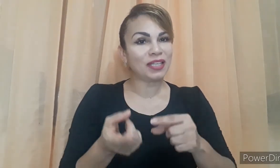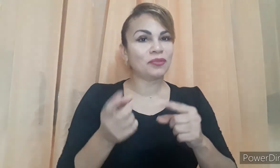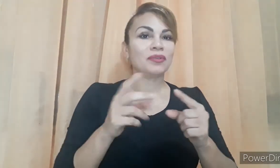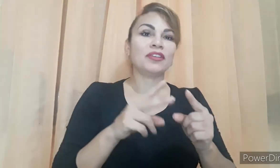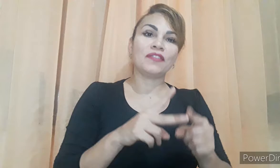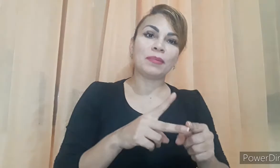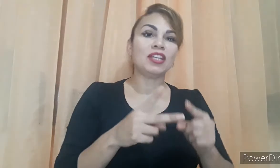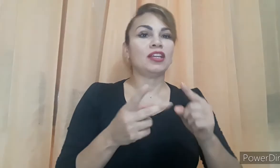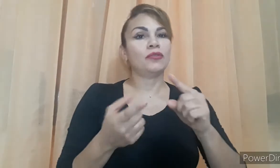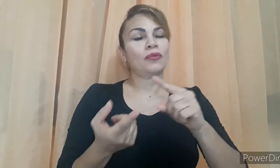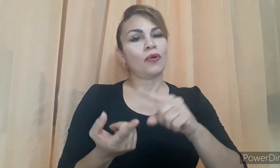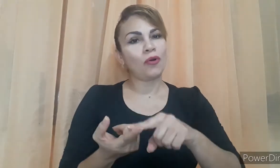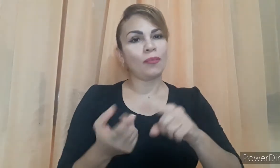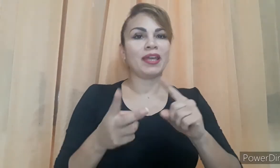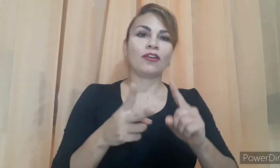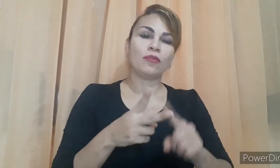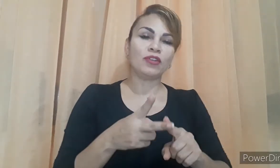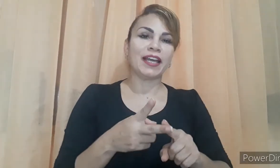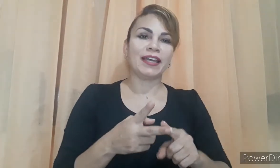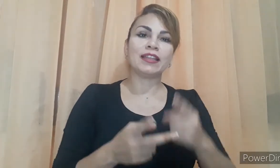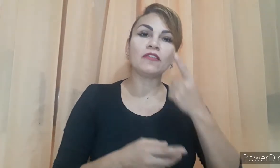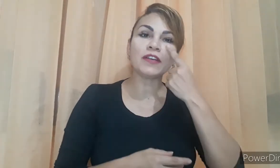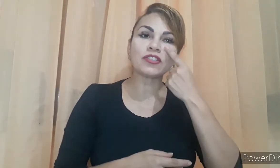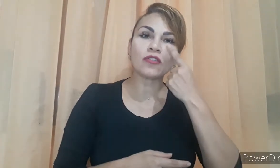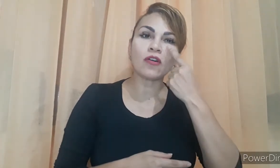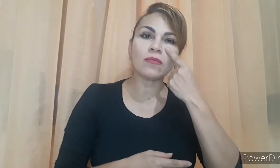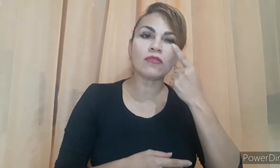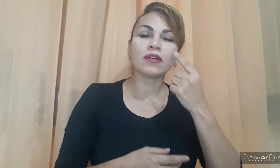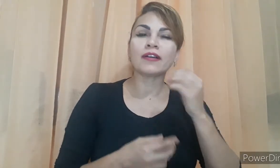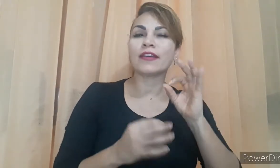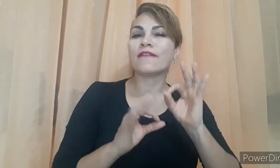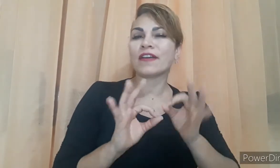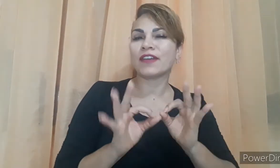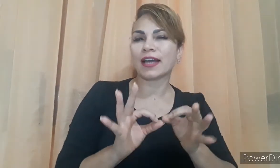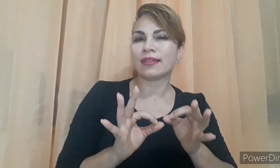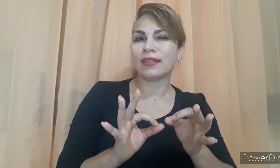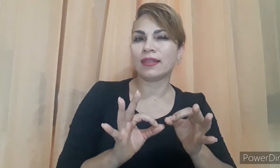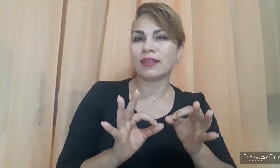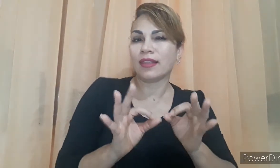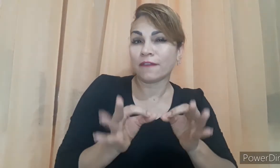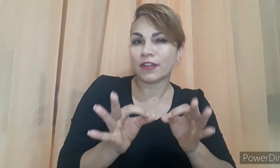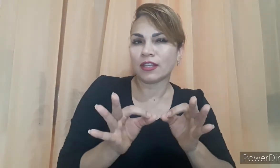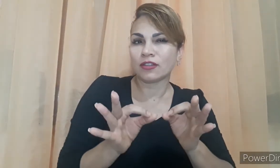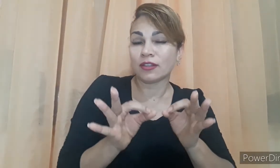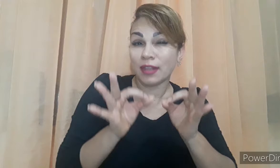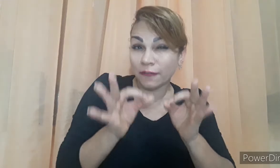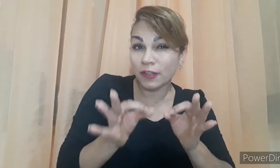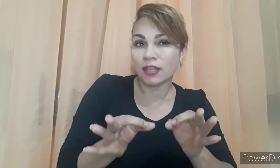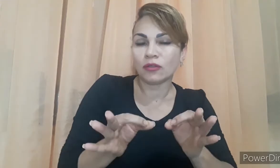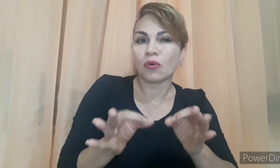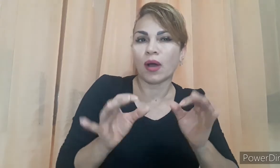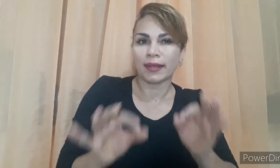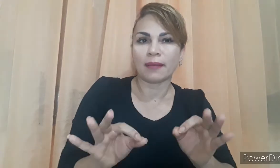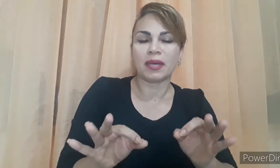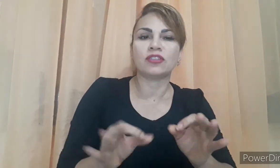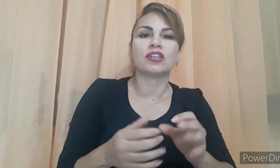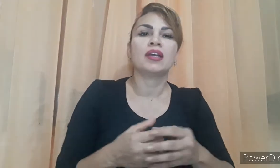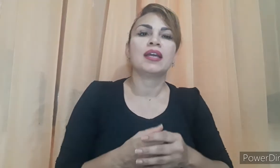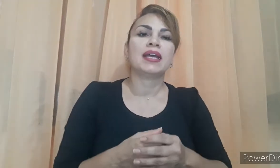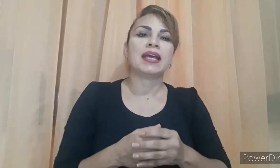masculino e feminino, homem ou mulher. Então veja como que vai ficar definido corretamente